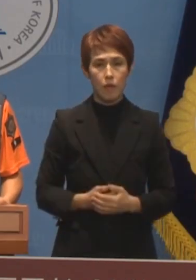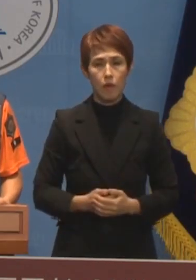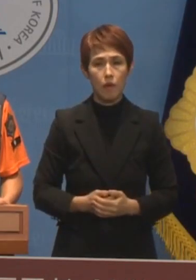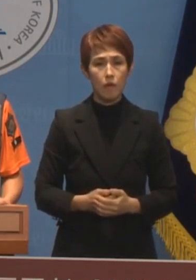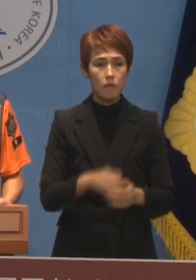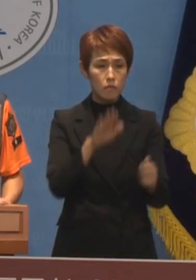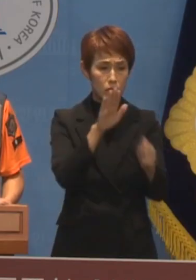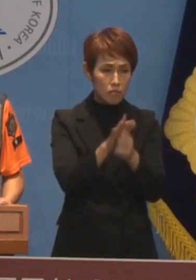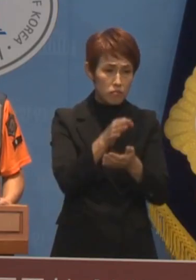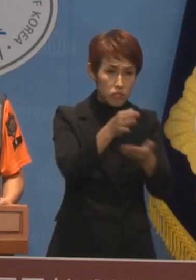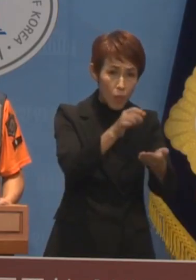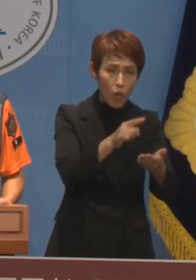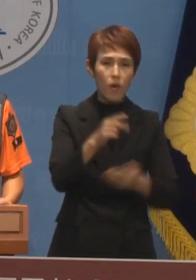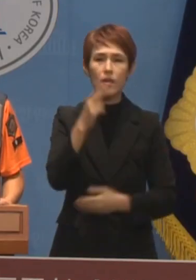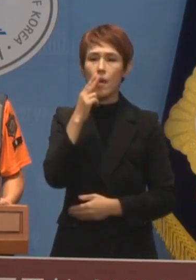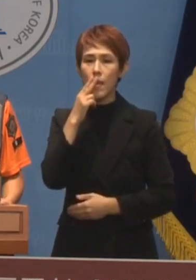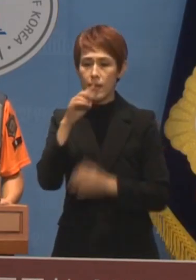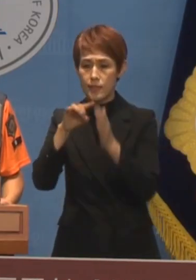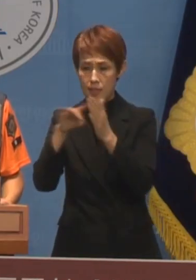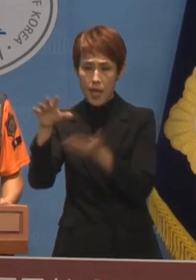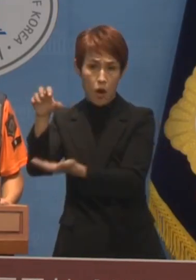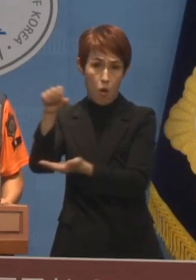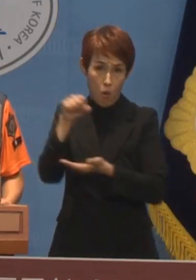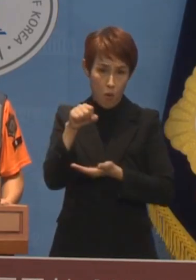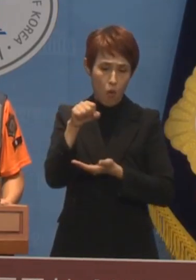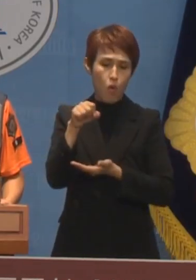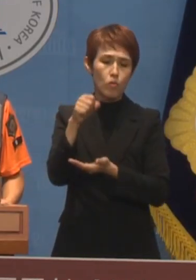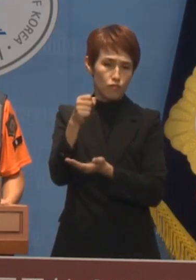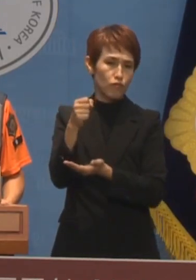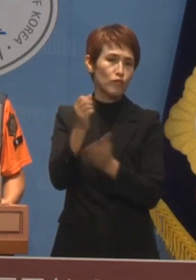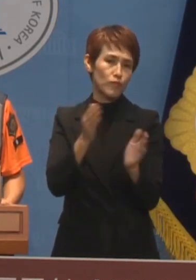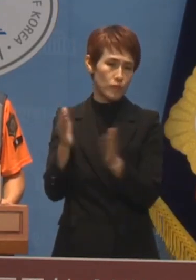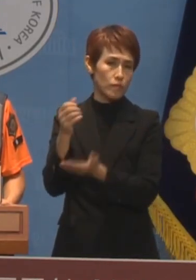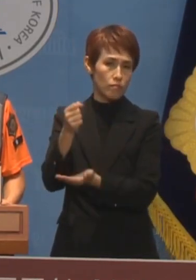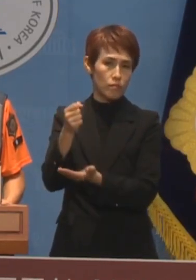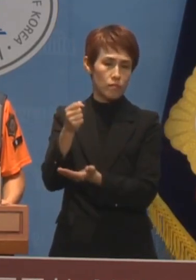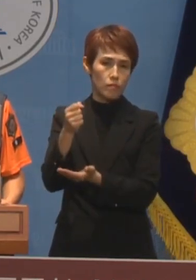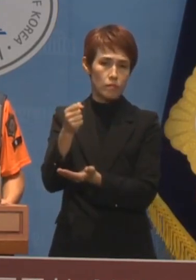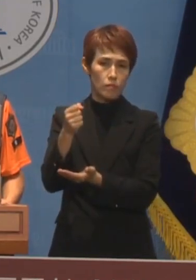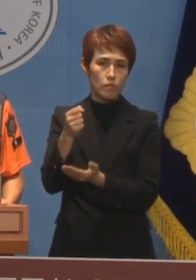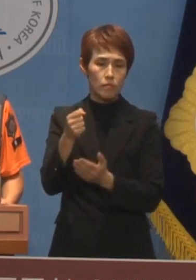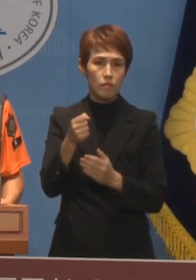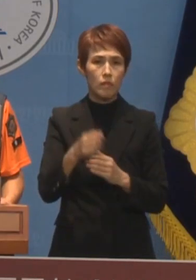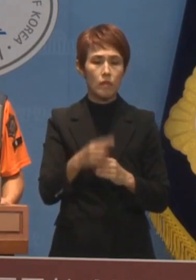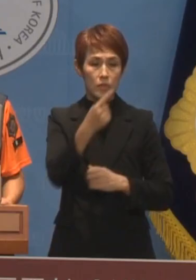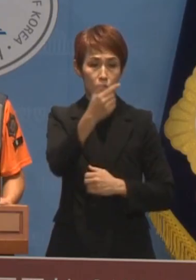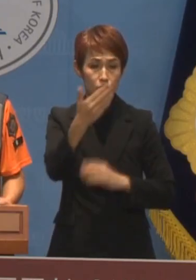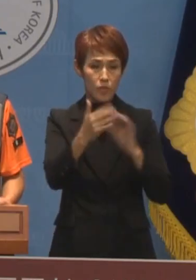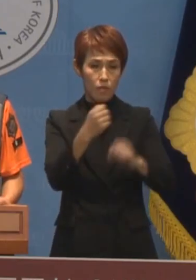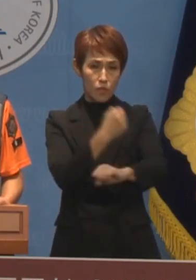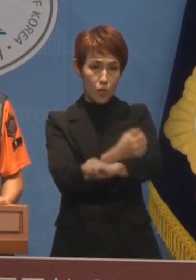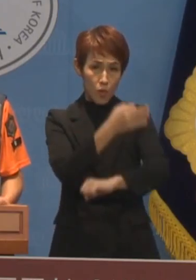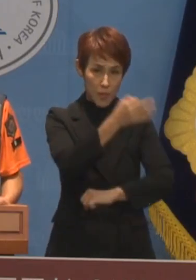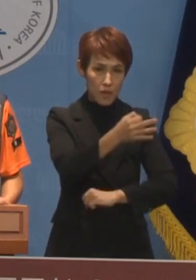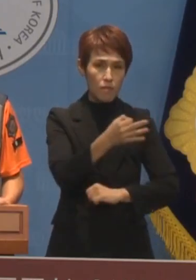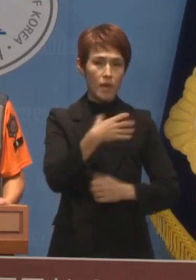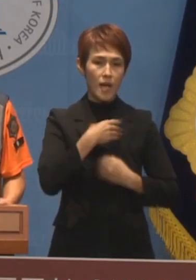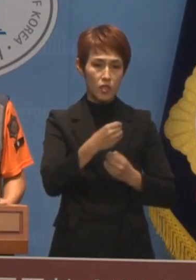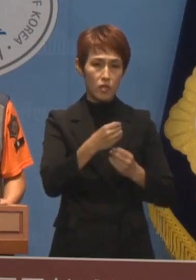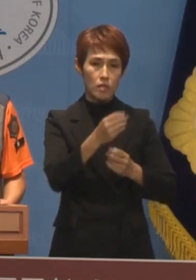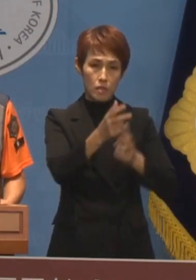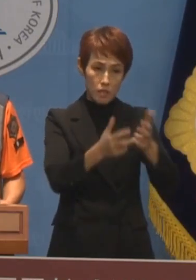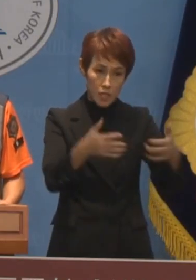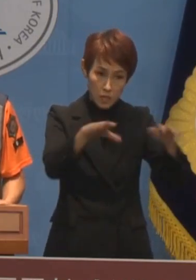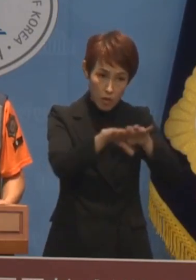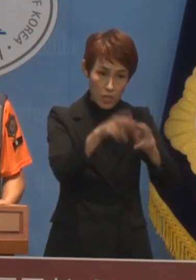소방안전교부세는 담배 개별 소비세로 재원을 마련하여 소방공무원 인건비와 소방안전시설 사업비로